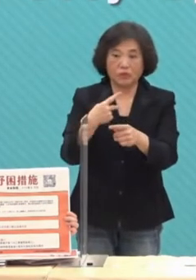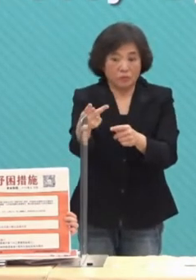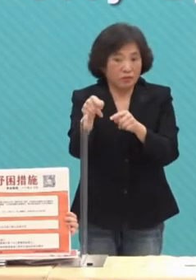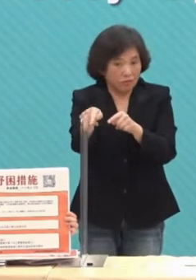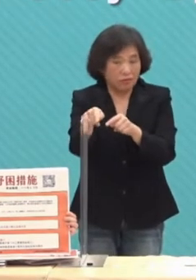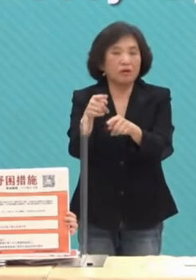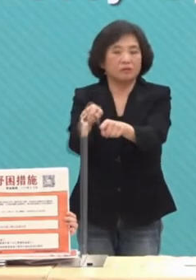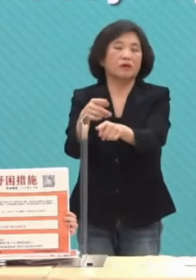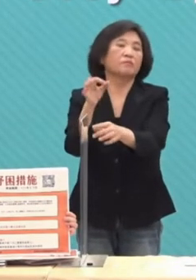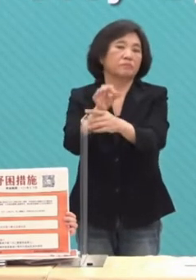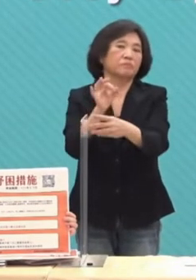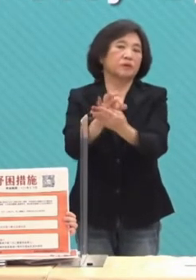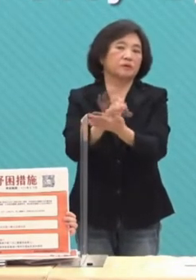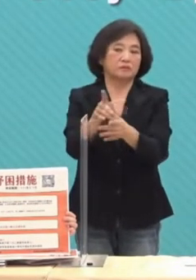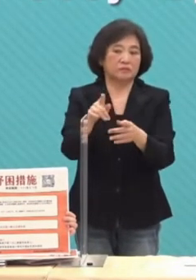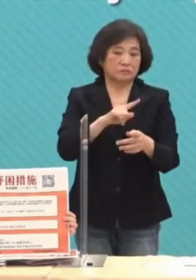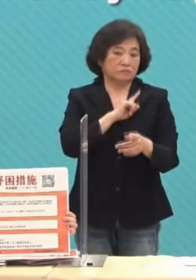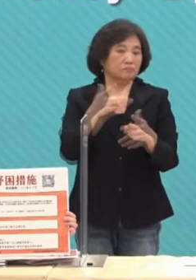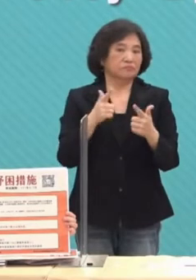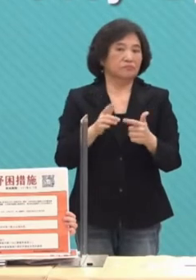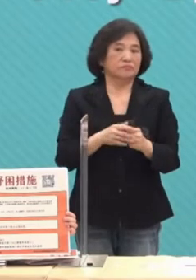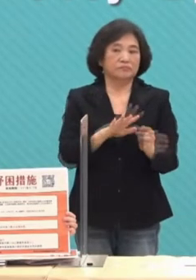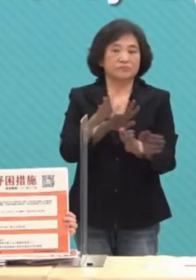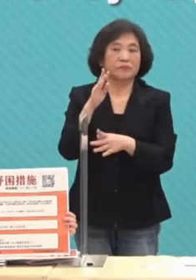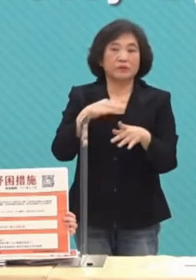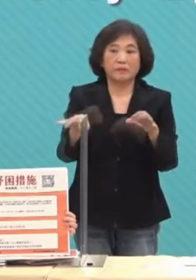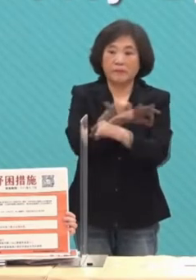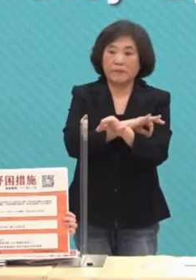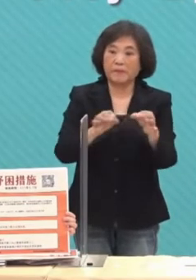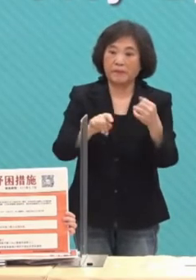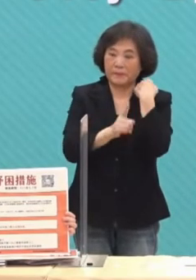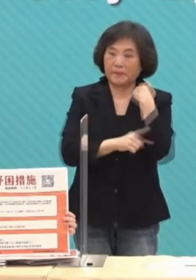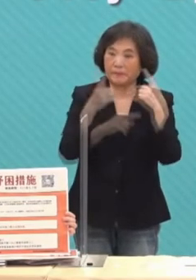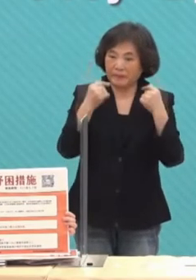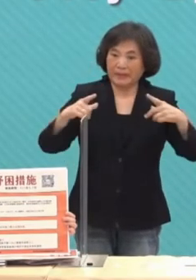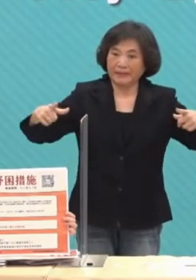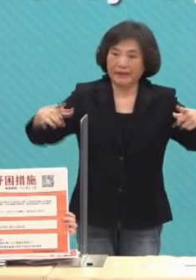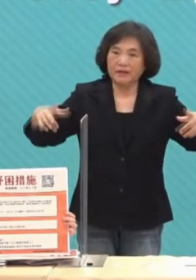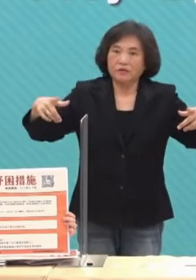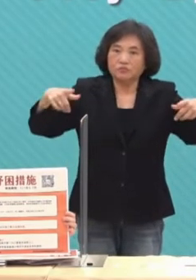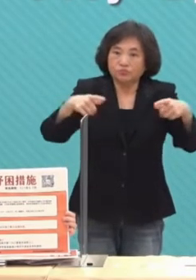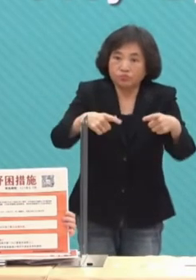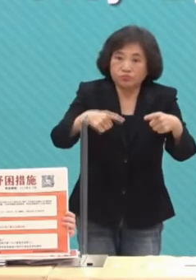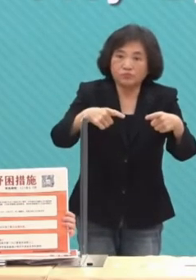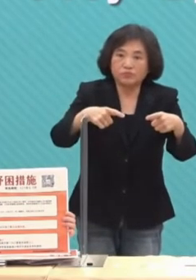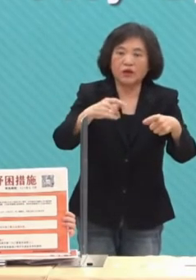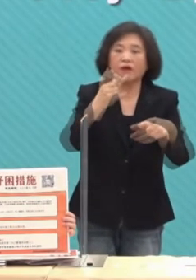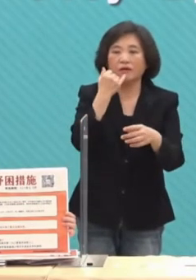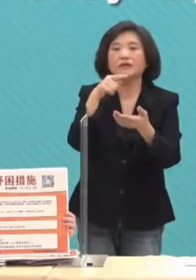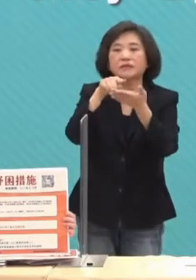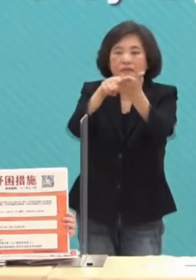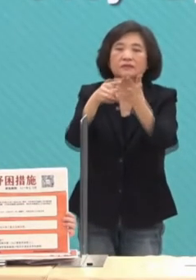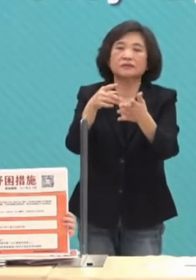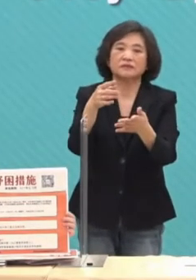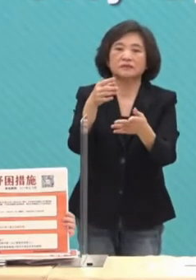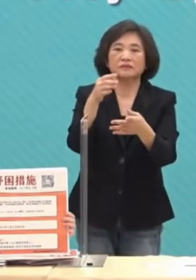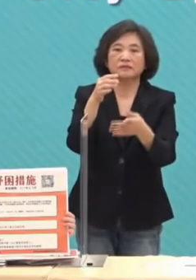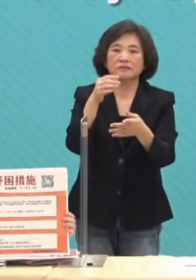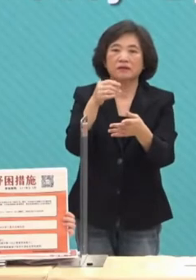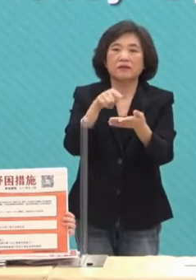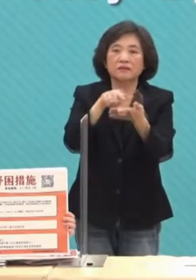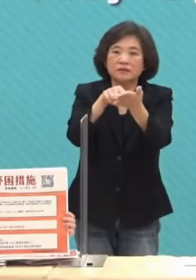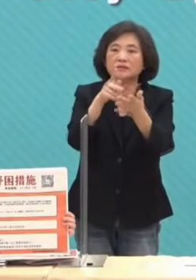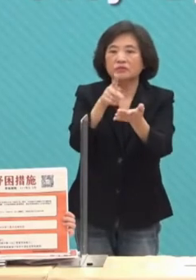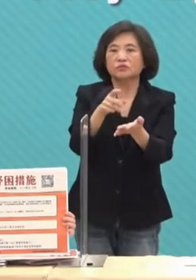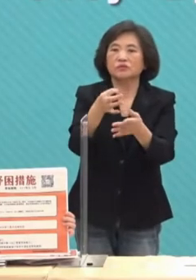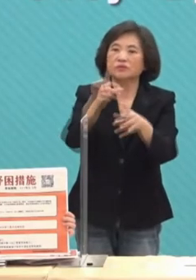在免租的部分，当然如果你的营业面积有做一些缩减的话，你一样可以来跟我们申请免租。延租的